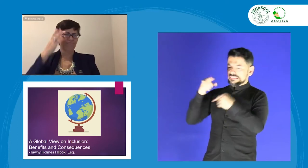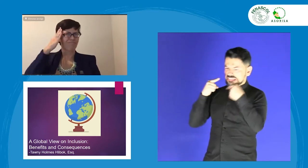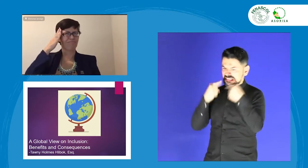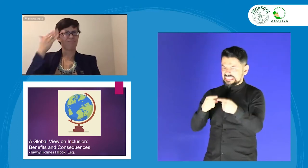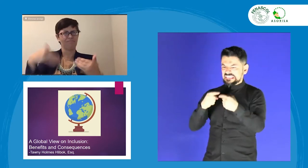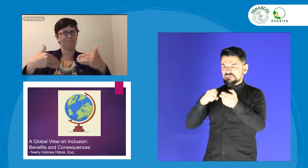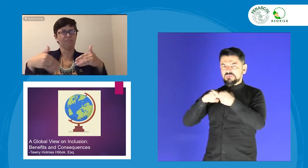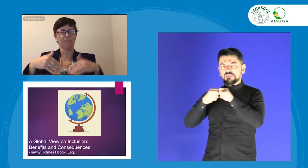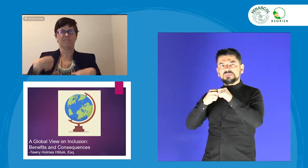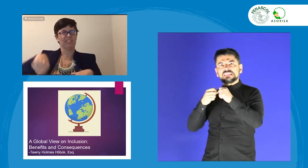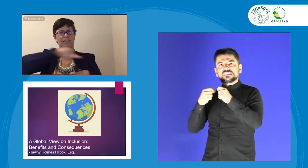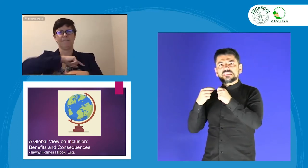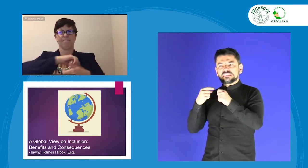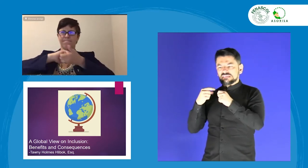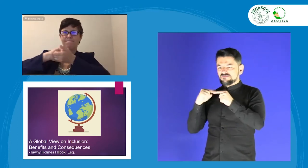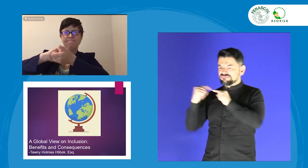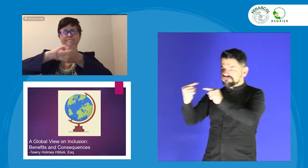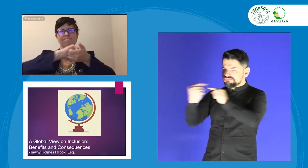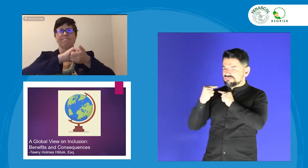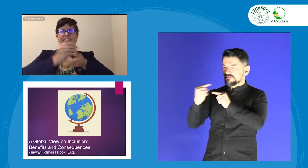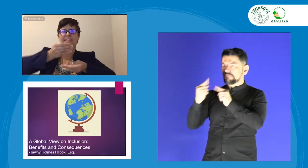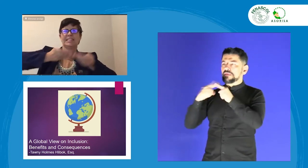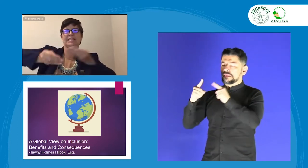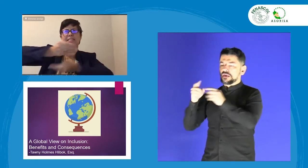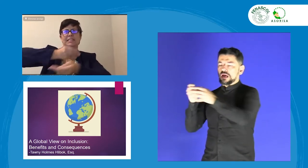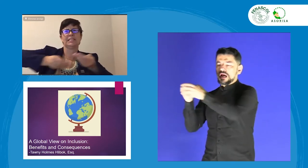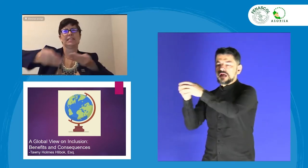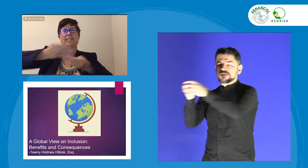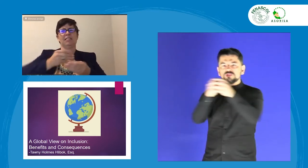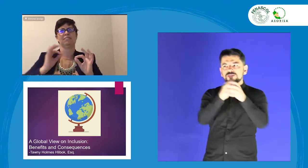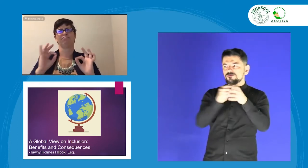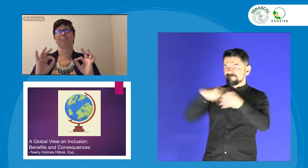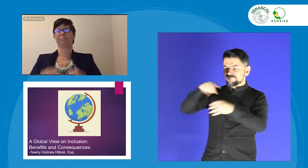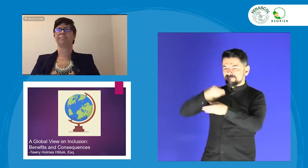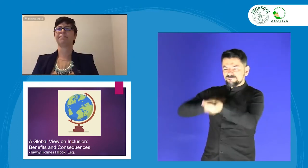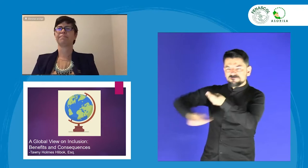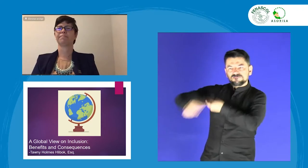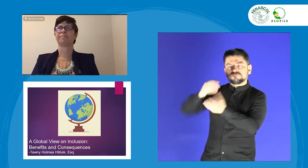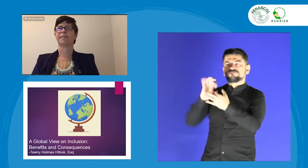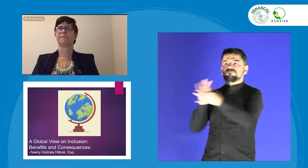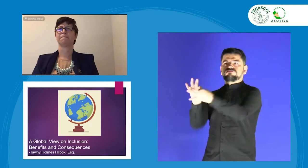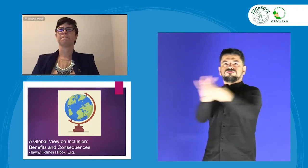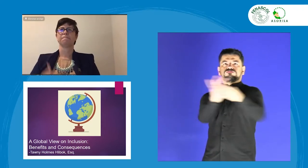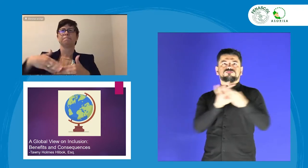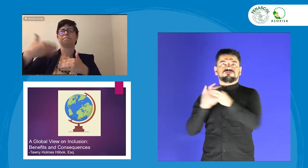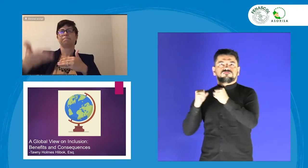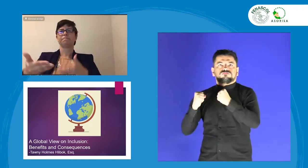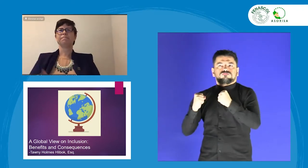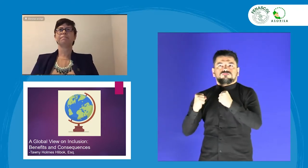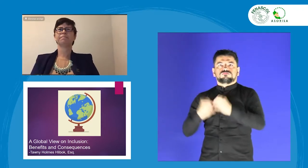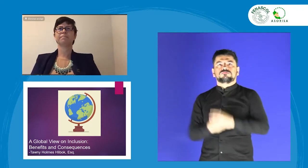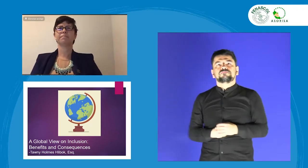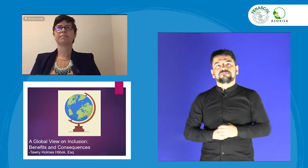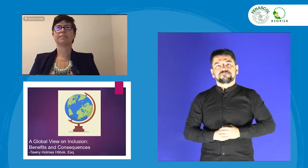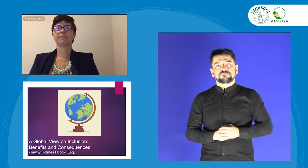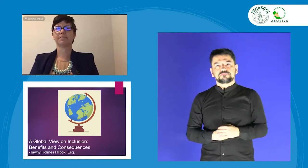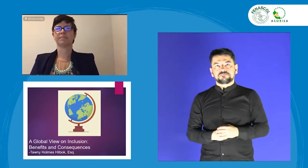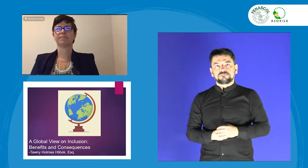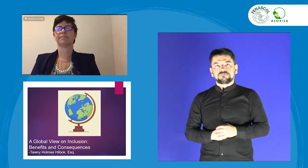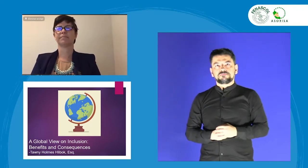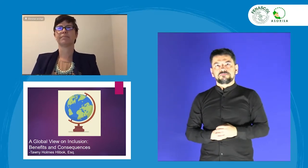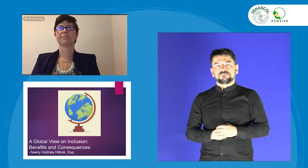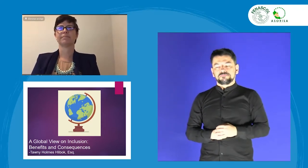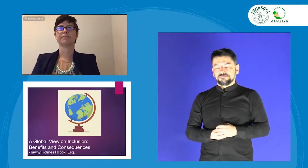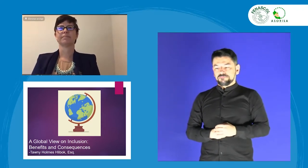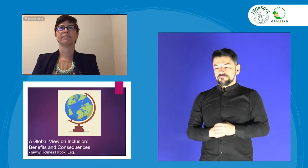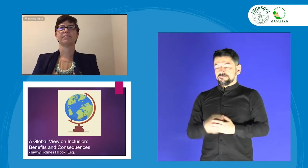las cosas también que pueden estar sucediendo en Colombia. Así que entonces, pues, vamos a hablar de eso también con lo que tiene que ver con